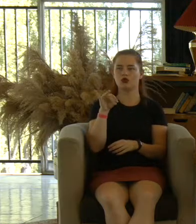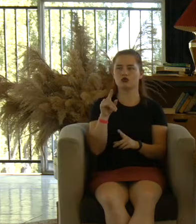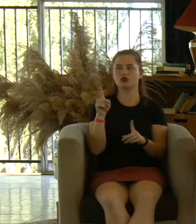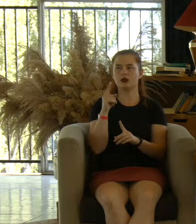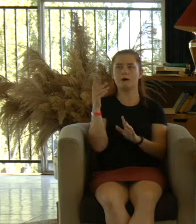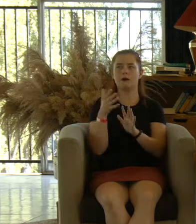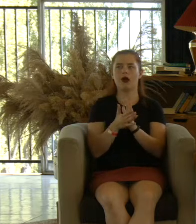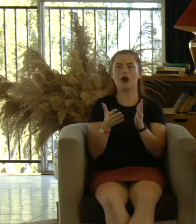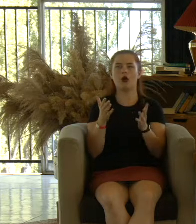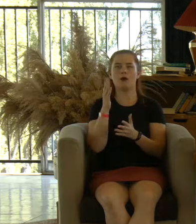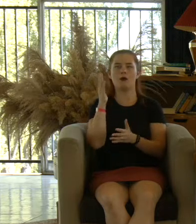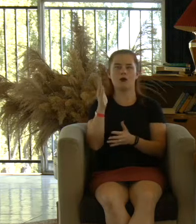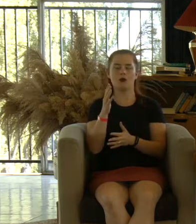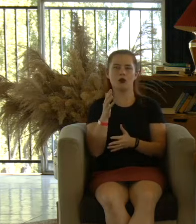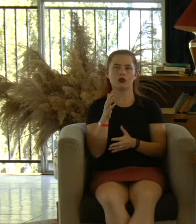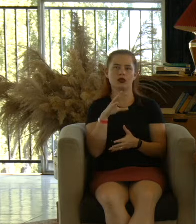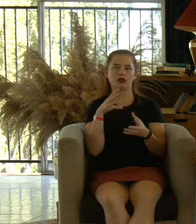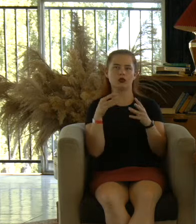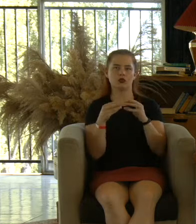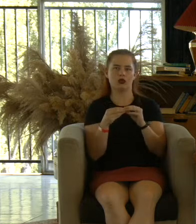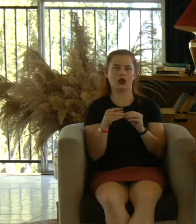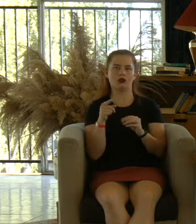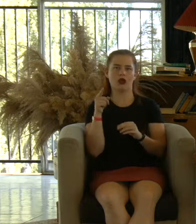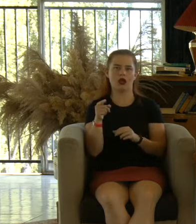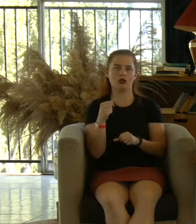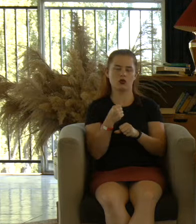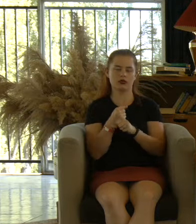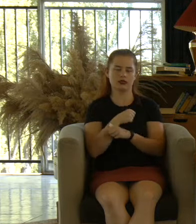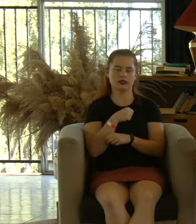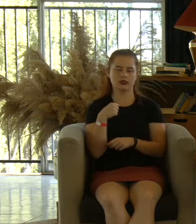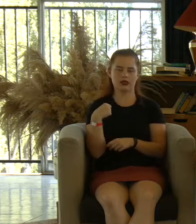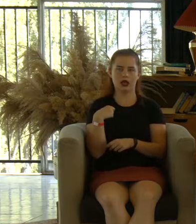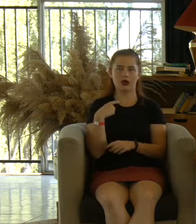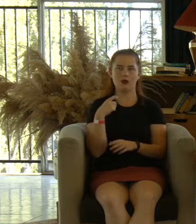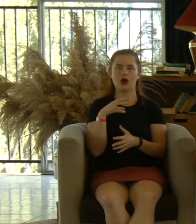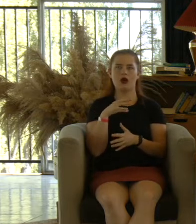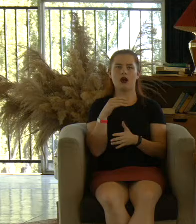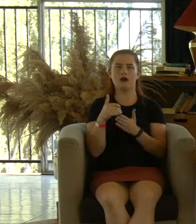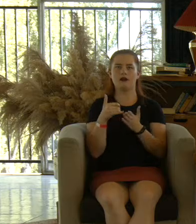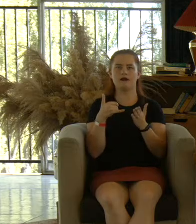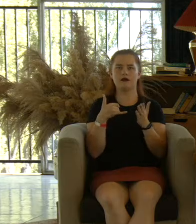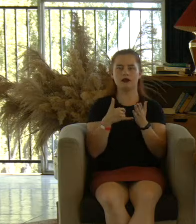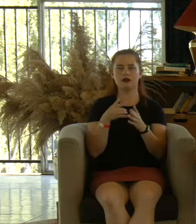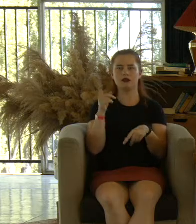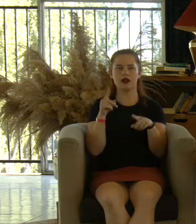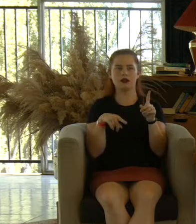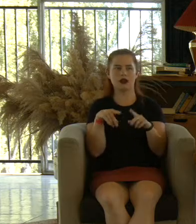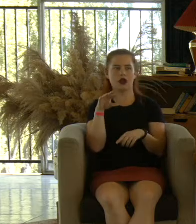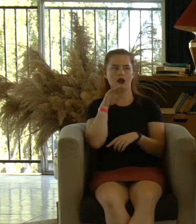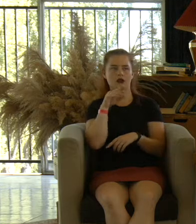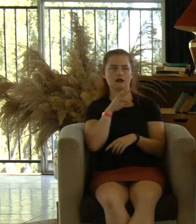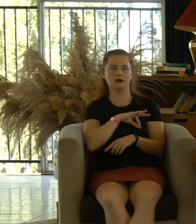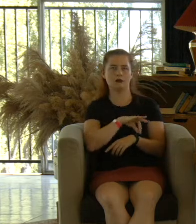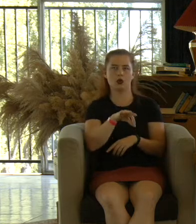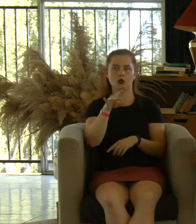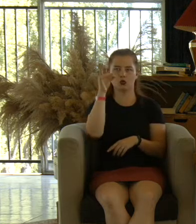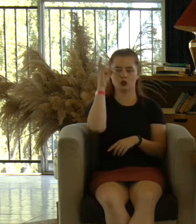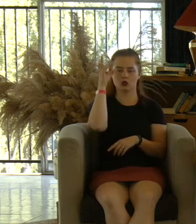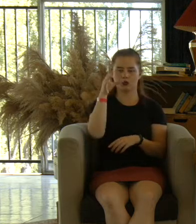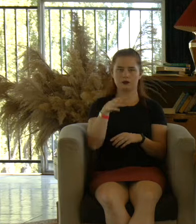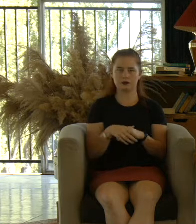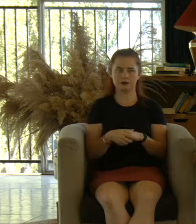результат. Оно забраживает само. Вот вина не малого вмешательства, low intervention wise, иногда используют культурные дрожжи.